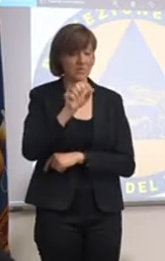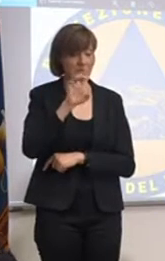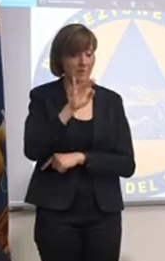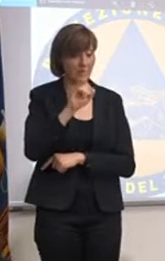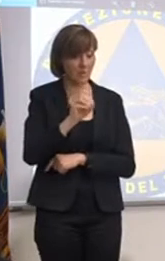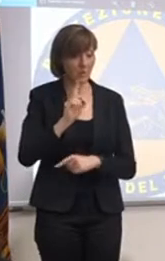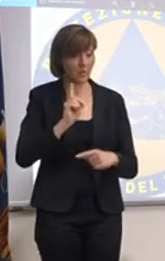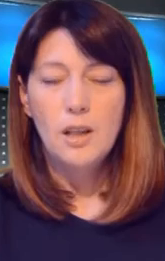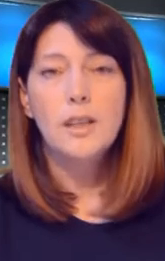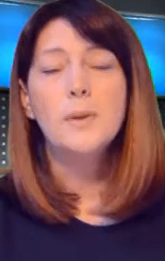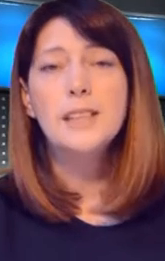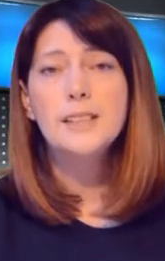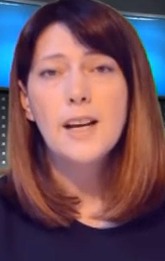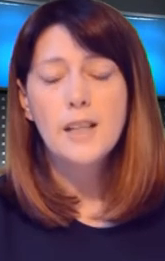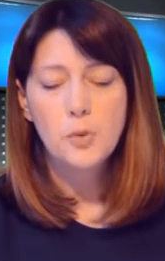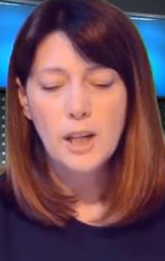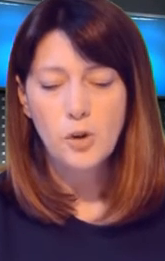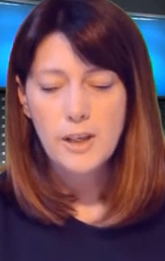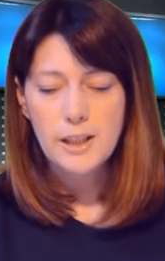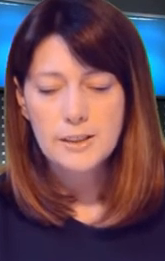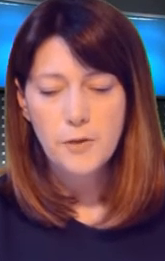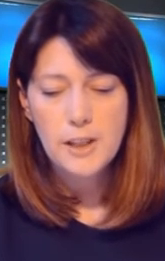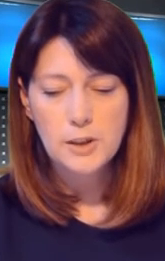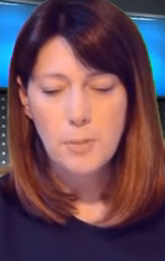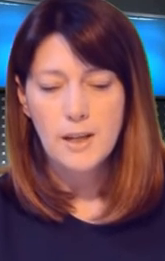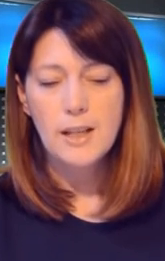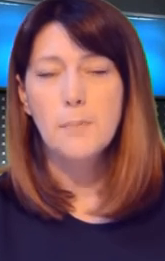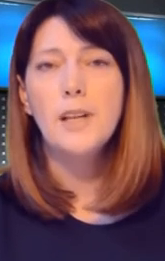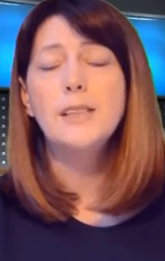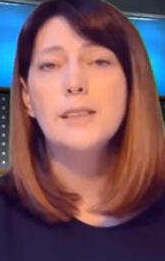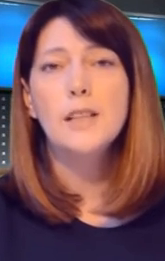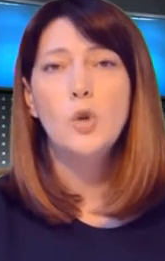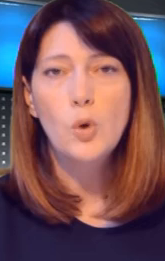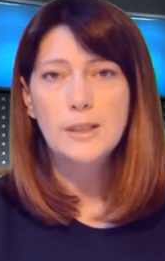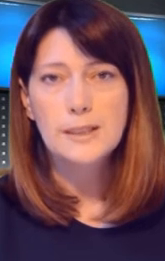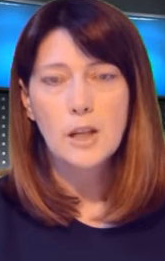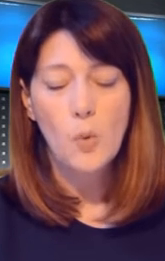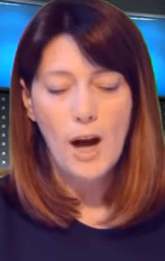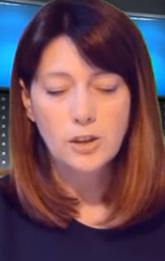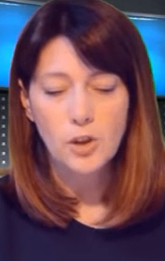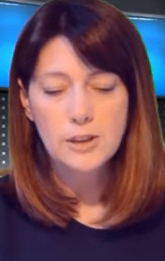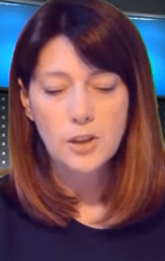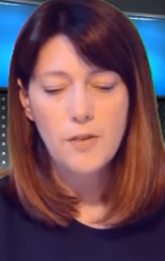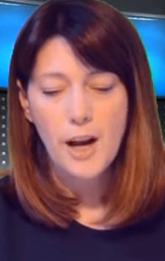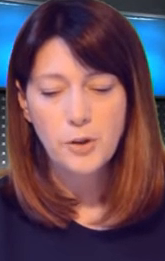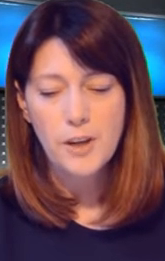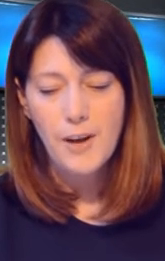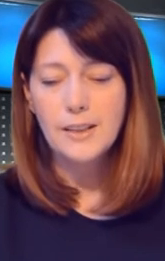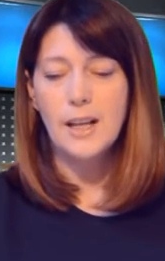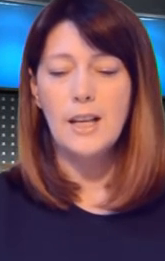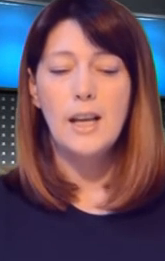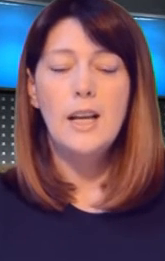del Veneto. Da questa sera gli educatori del servizio per le dipendenze dell'ULSS 4 si